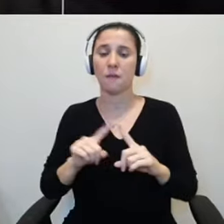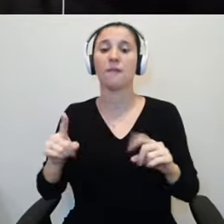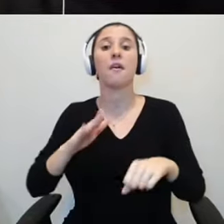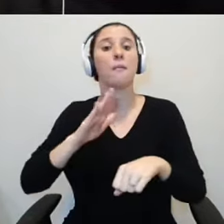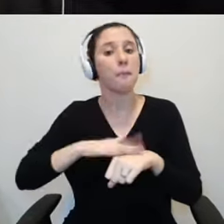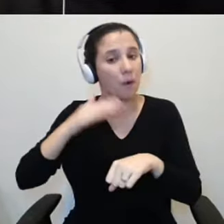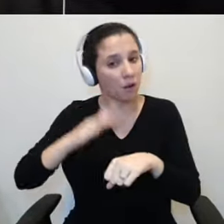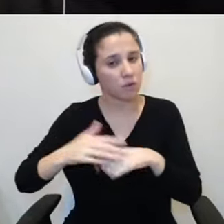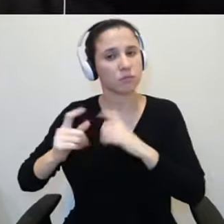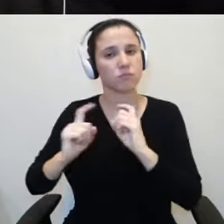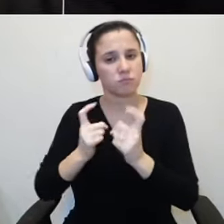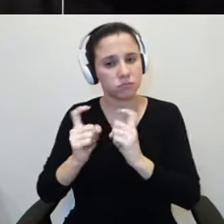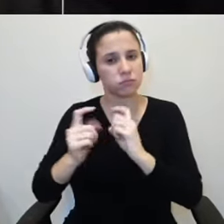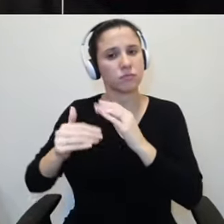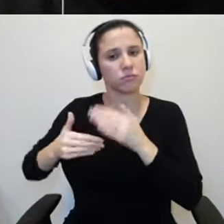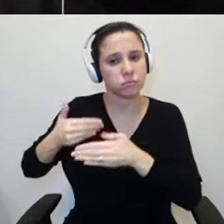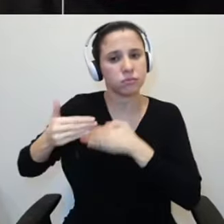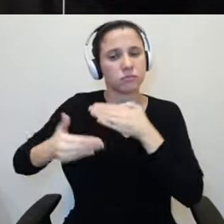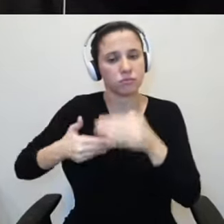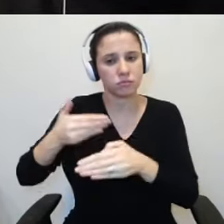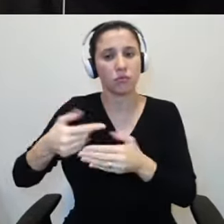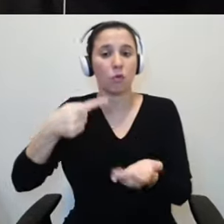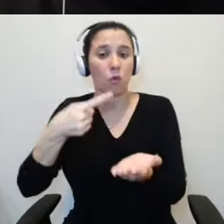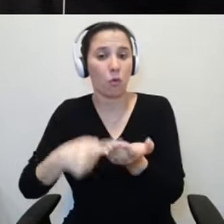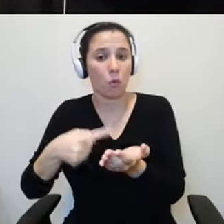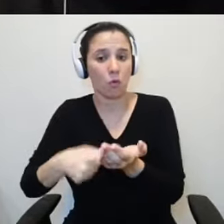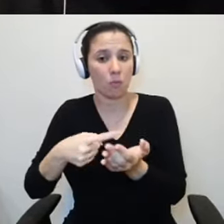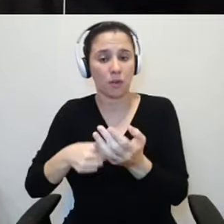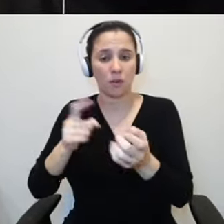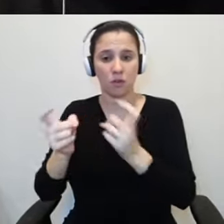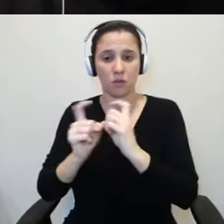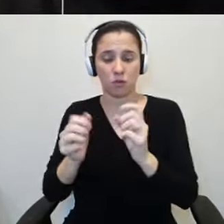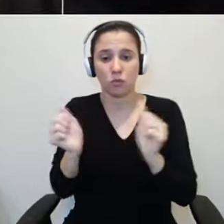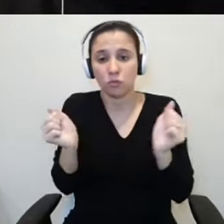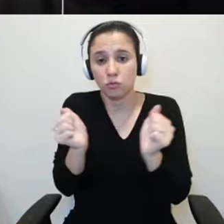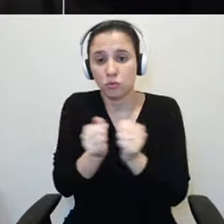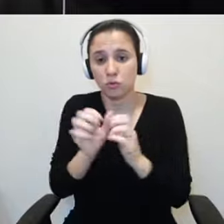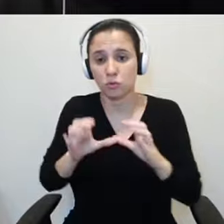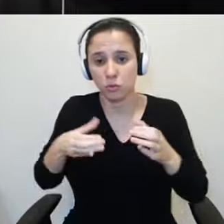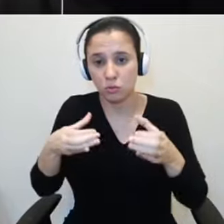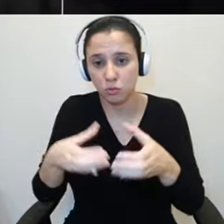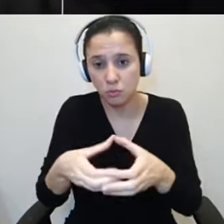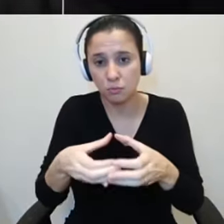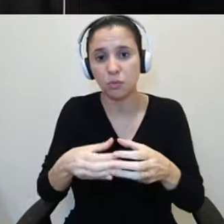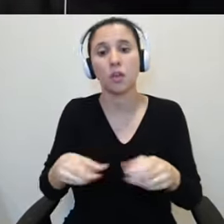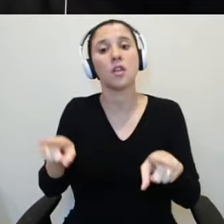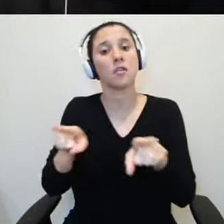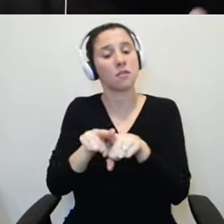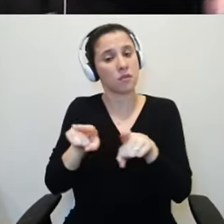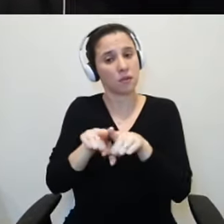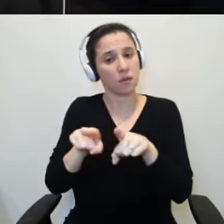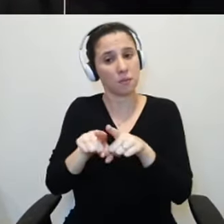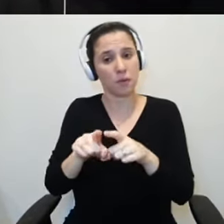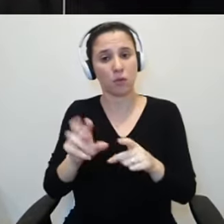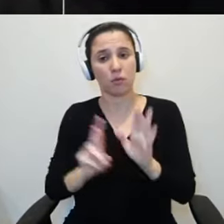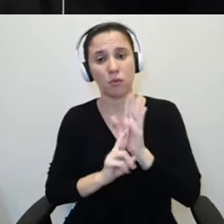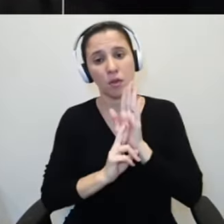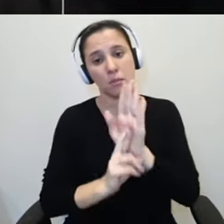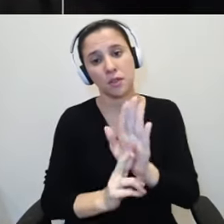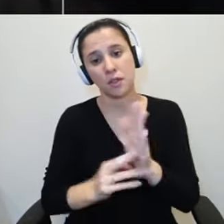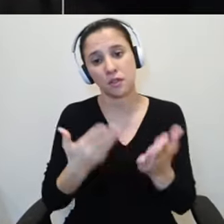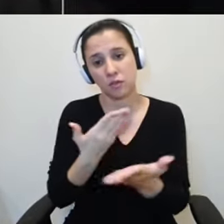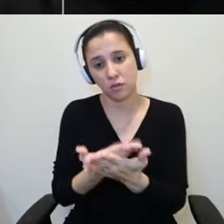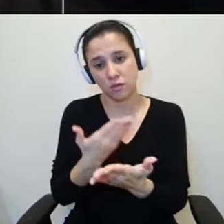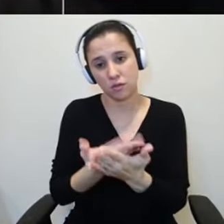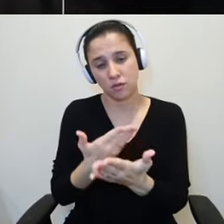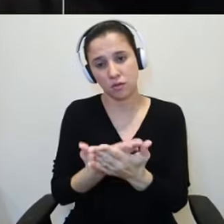Vamos tentar agendar reuniões com as turmas, principalmente, com os representantes de classe, e assim tentar, vamos dizer assim,